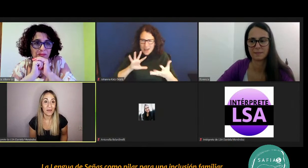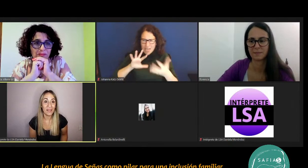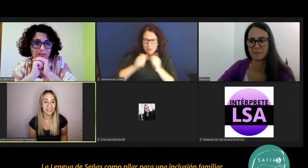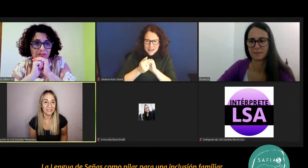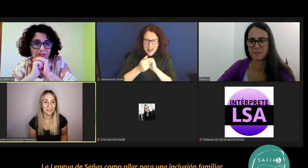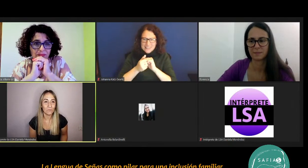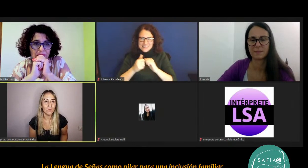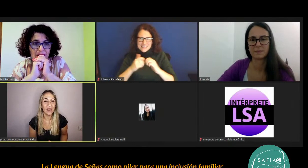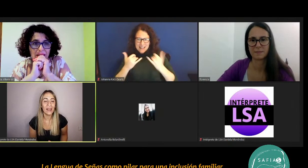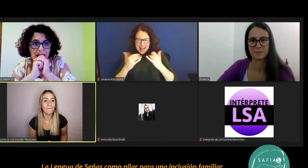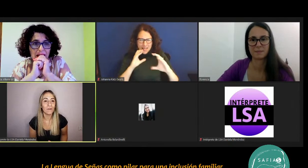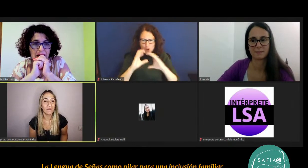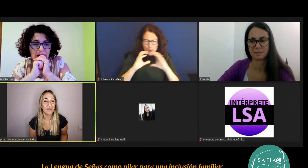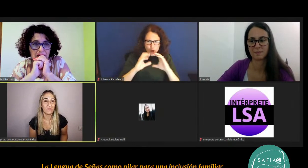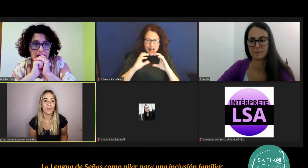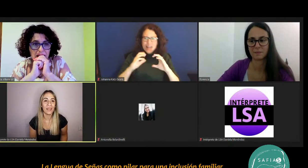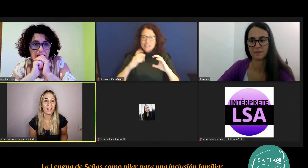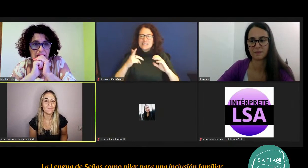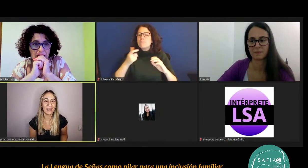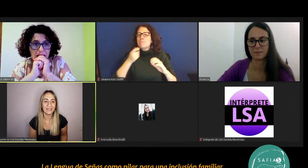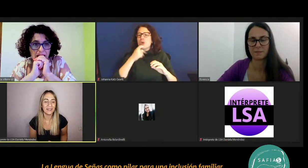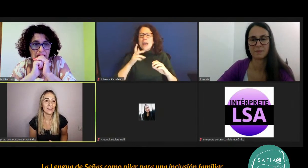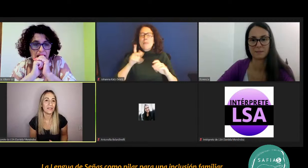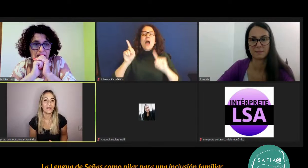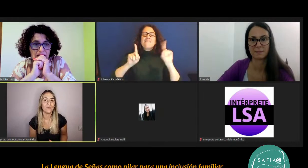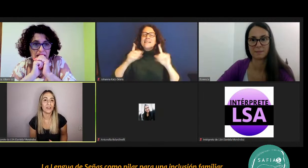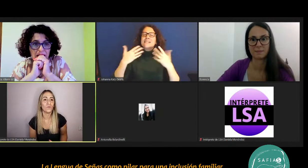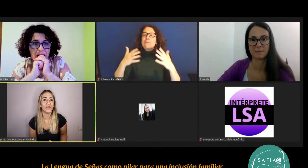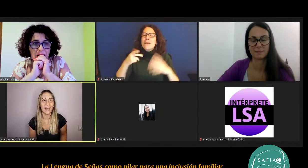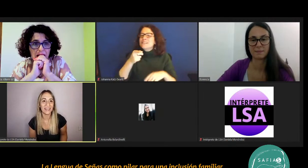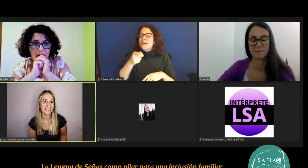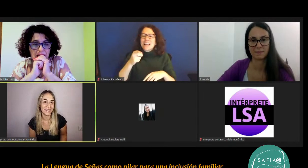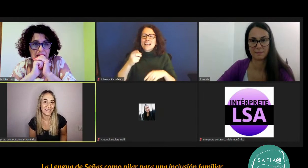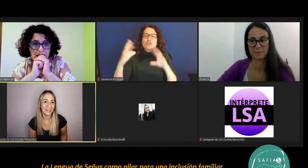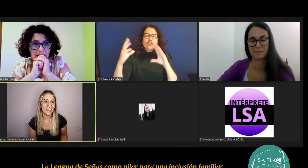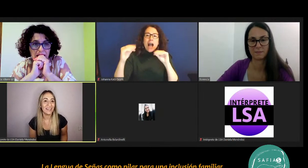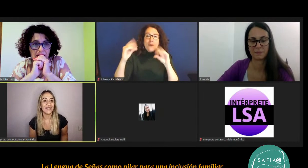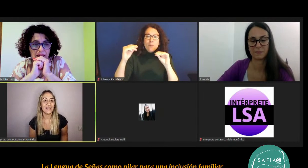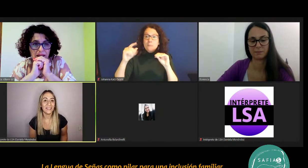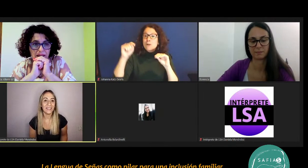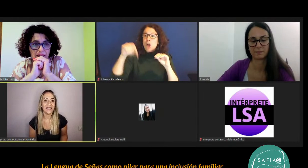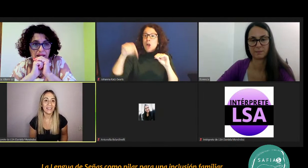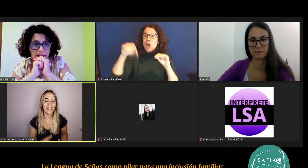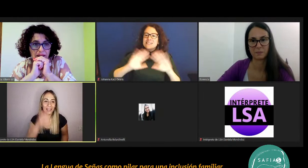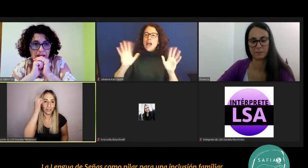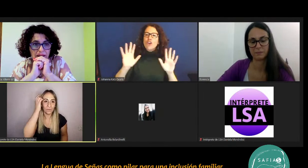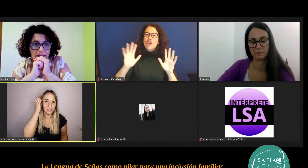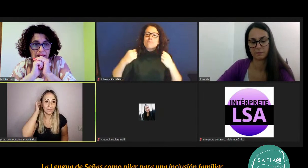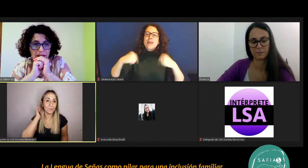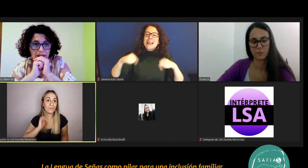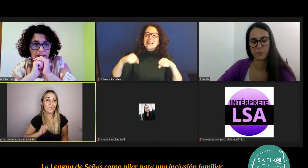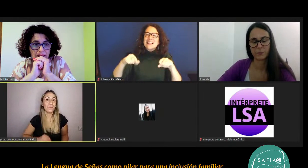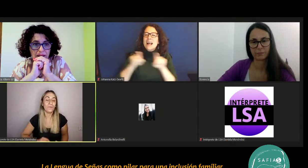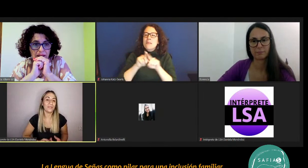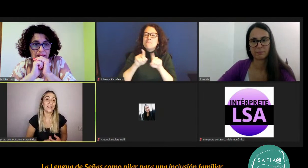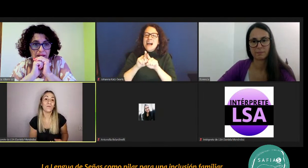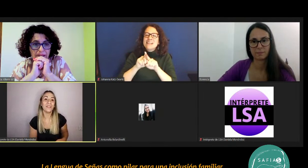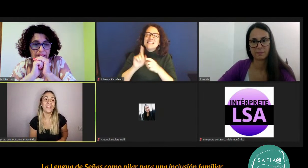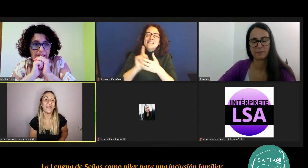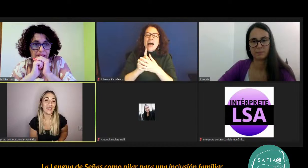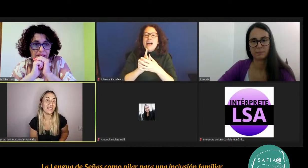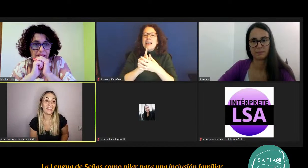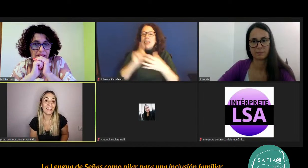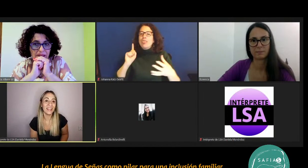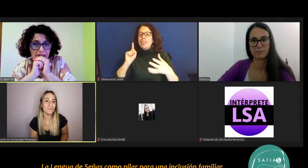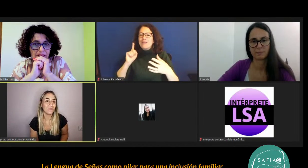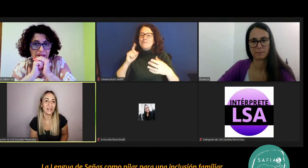mis padres buscan la forma de poder adaptarse, de comunicarse, y esto pasa, se dan cuenta